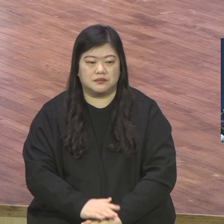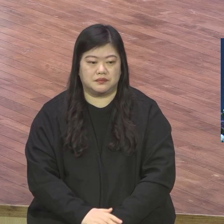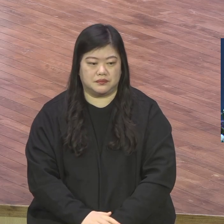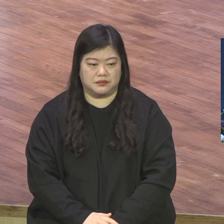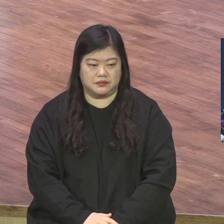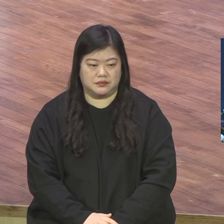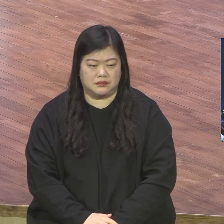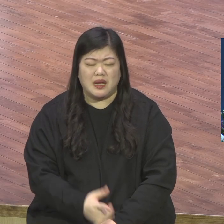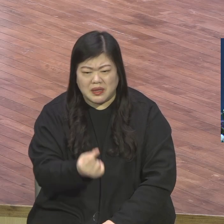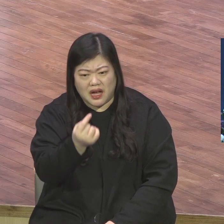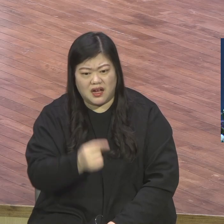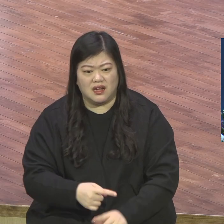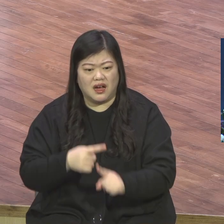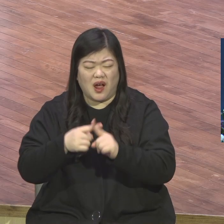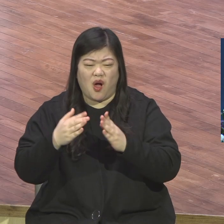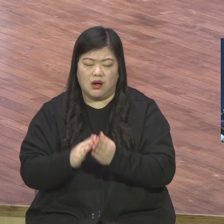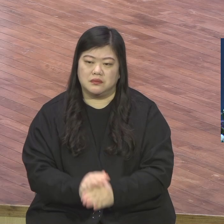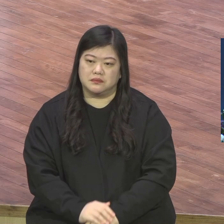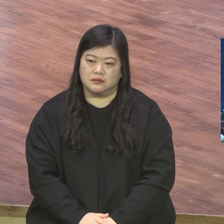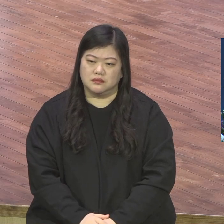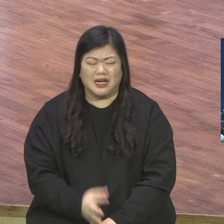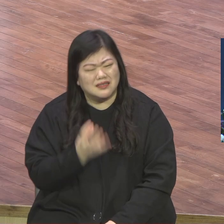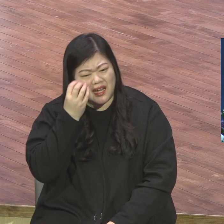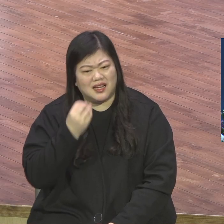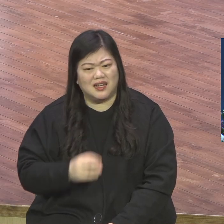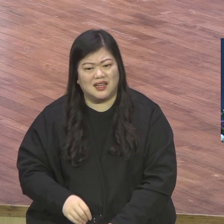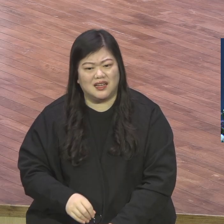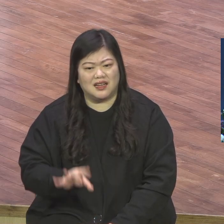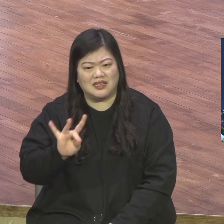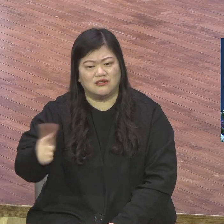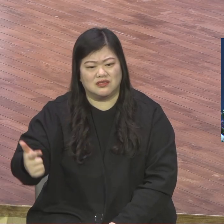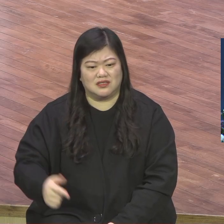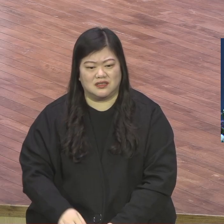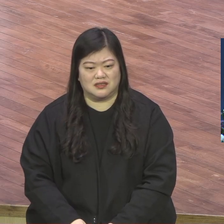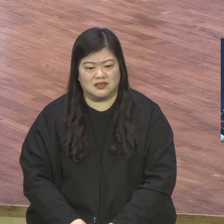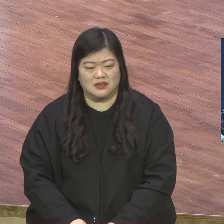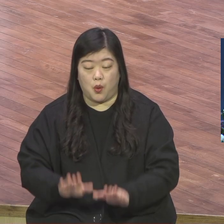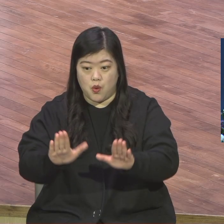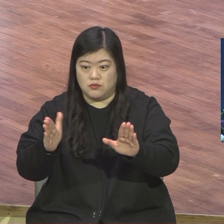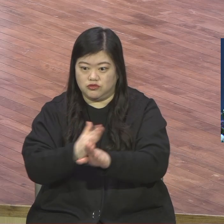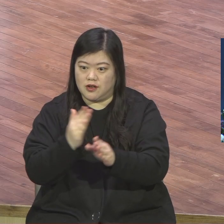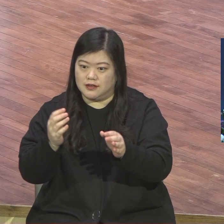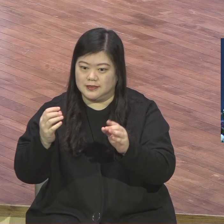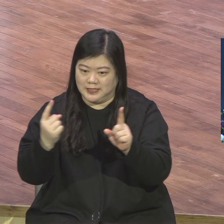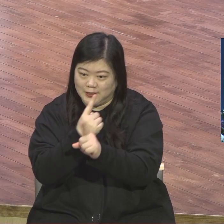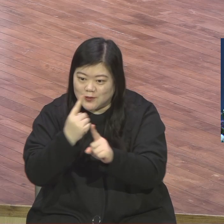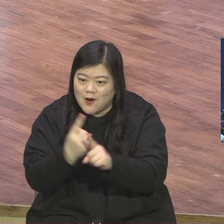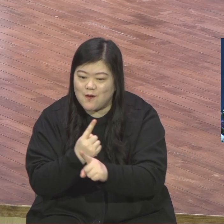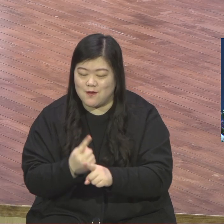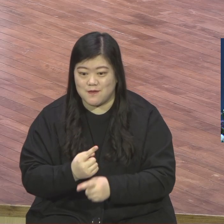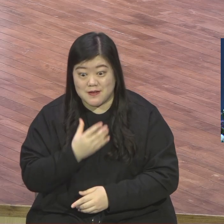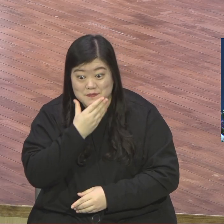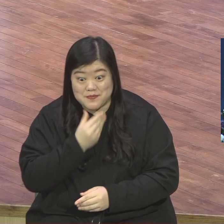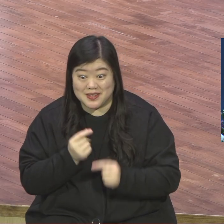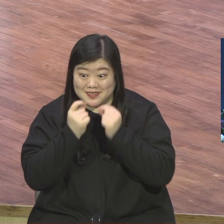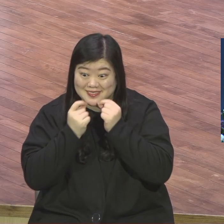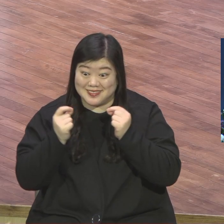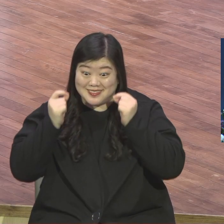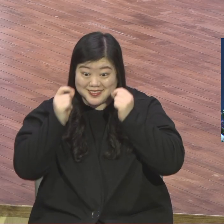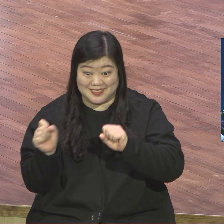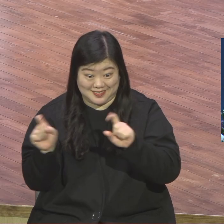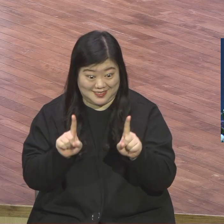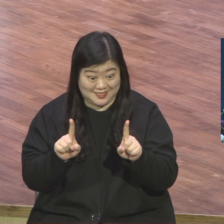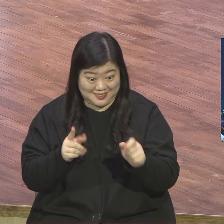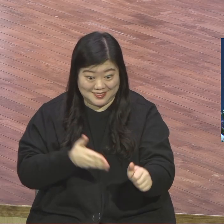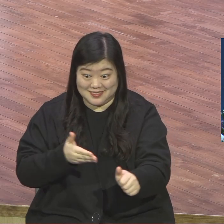아직도 치유되지 못했다고 하면 오늘 당장 치유되시고 행복하고 밝은 삶이